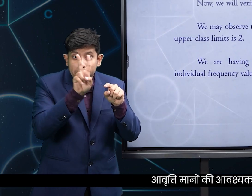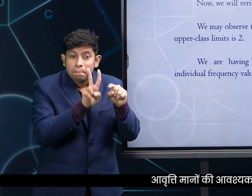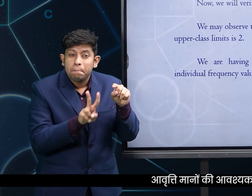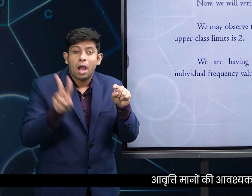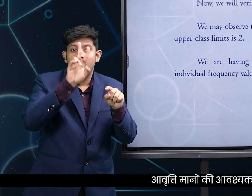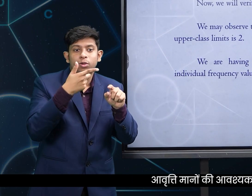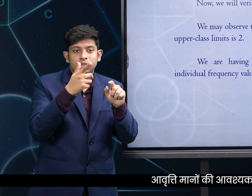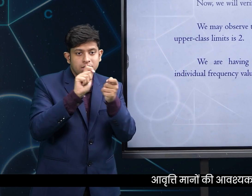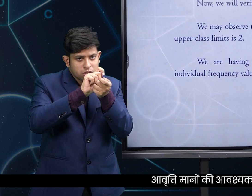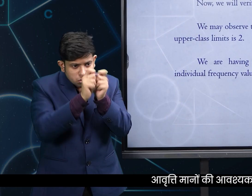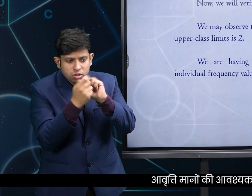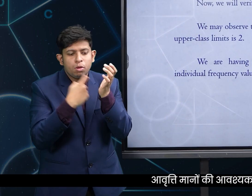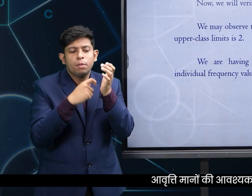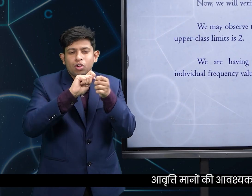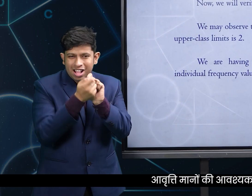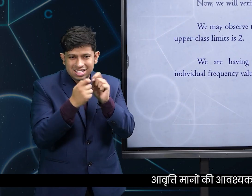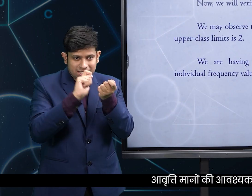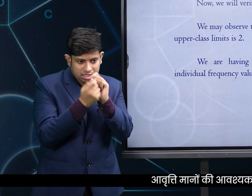की आवश्यकता होती है।